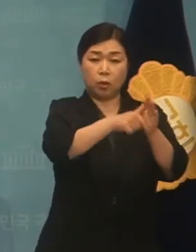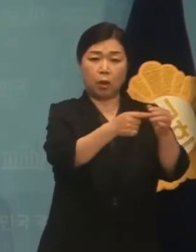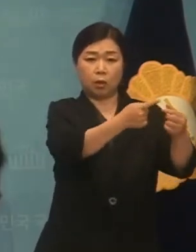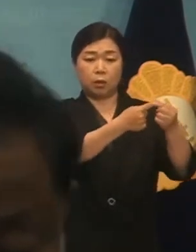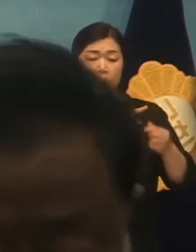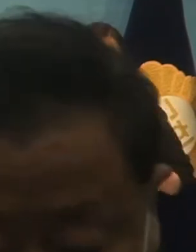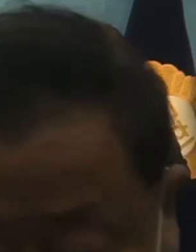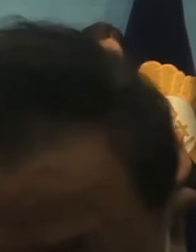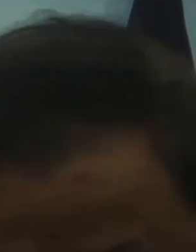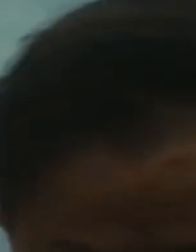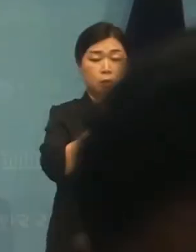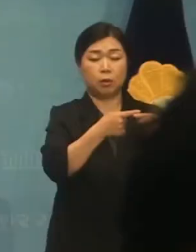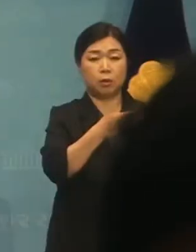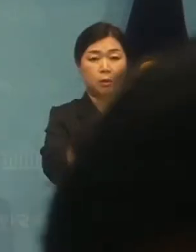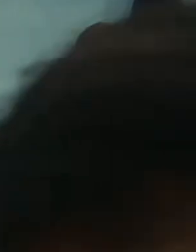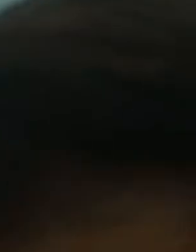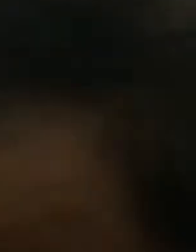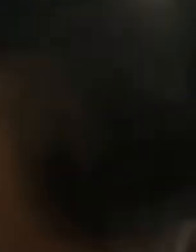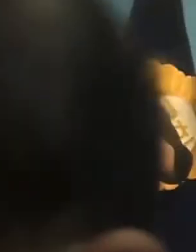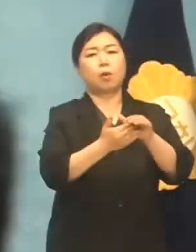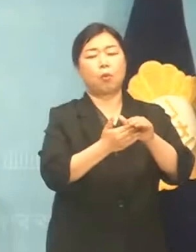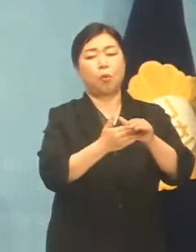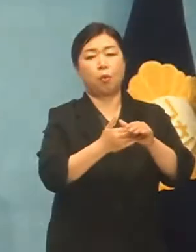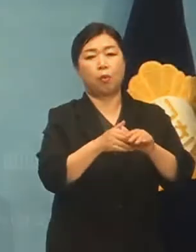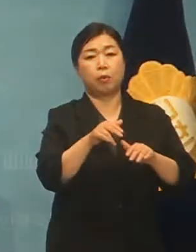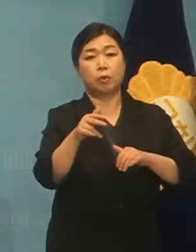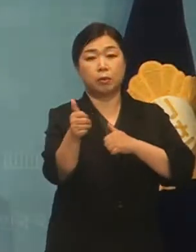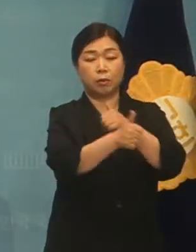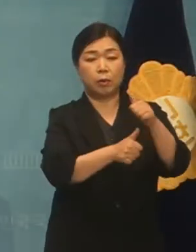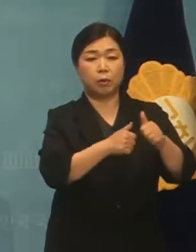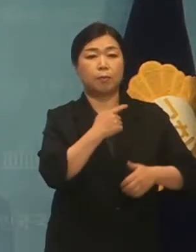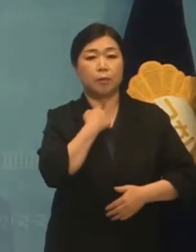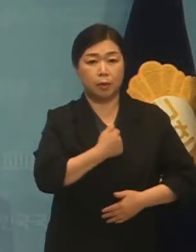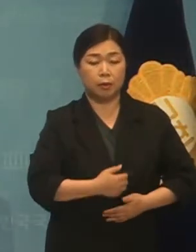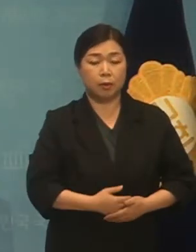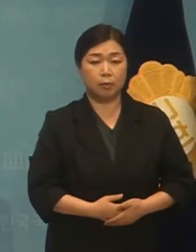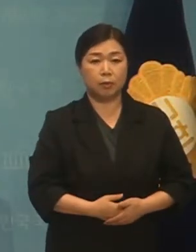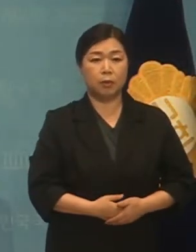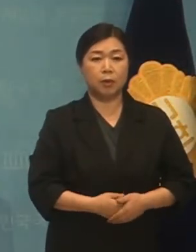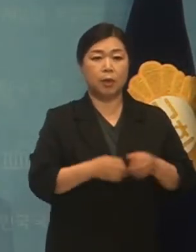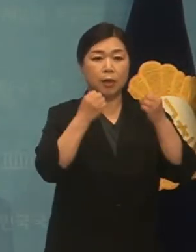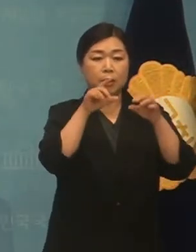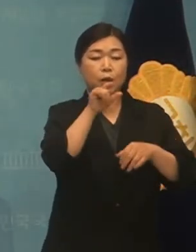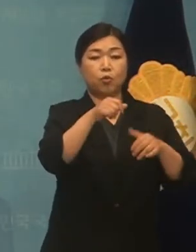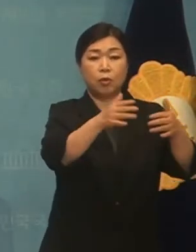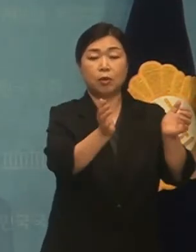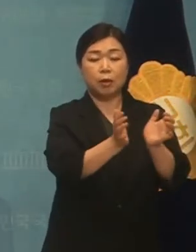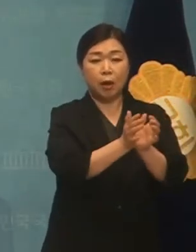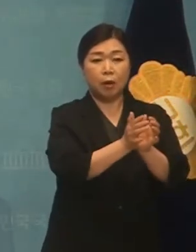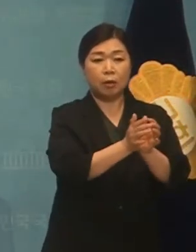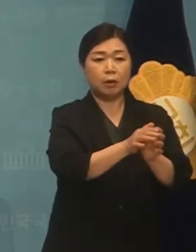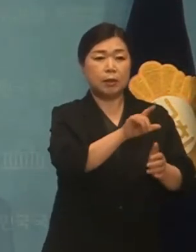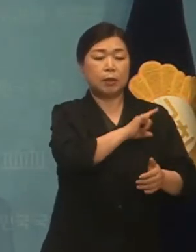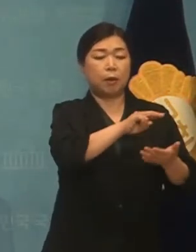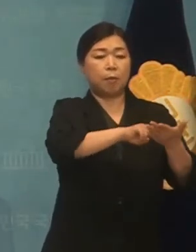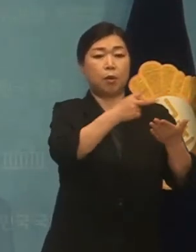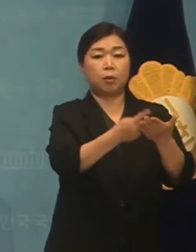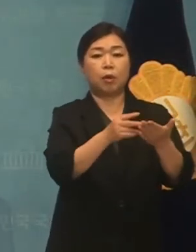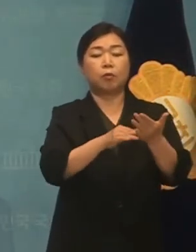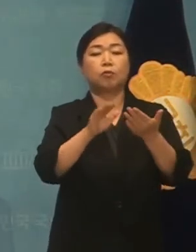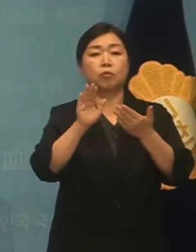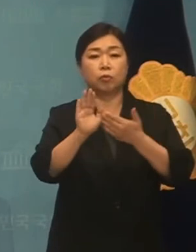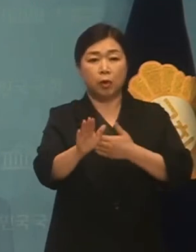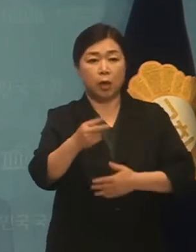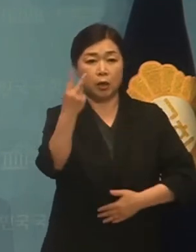하며 최고위원이 되었습니다. 또 새누리당으로 당적을 옮긴 직후 지난